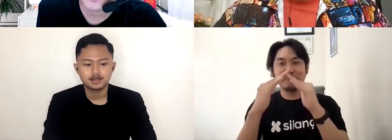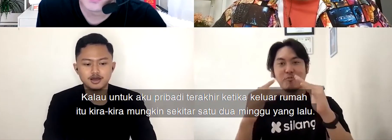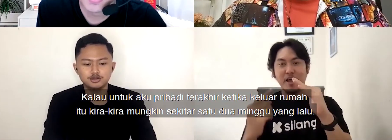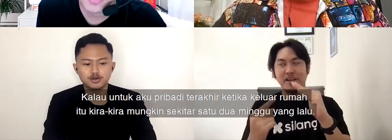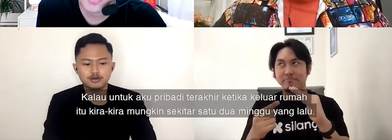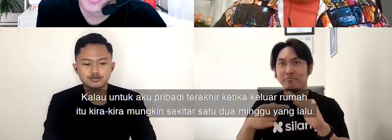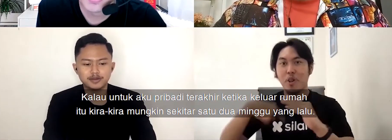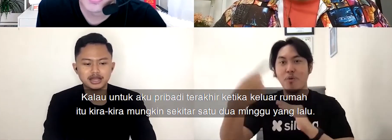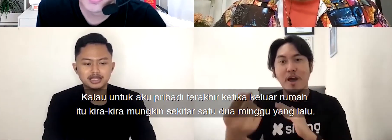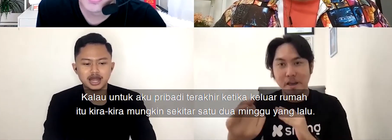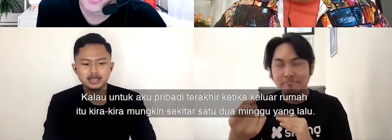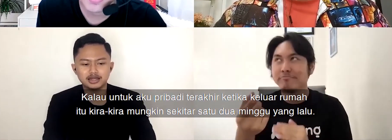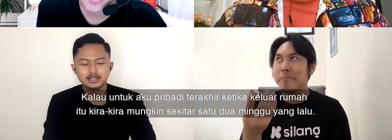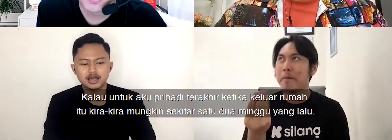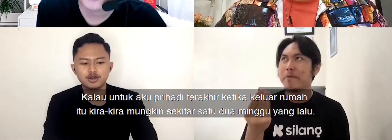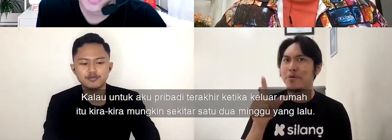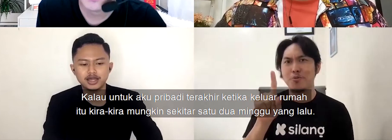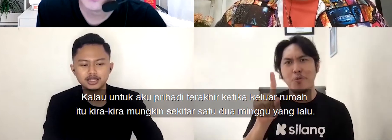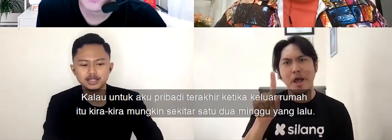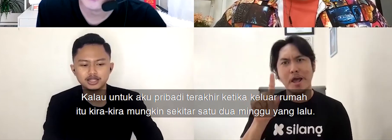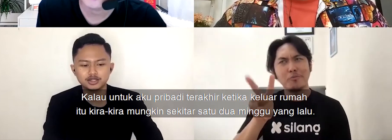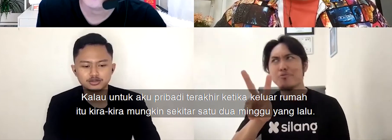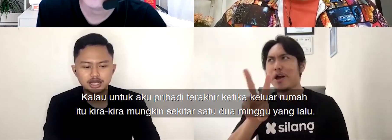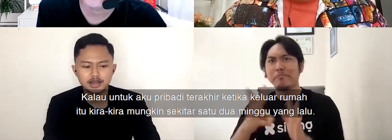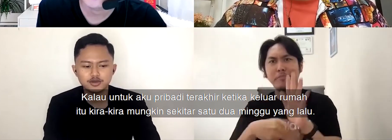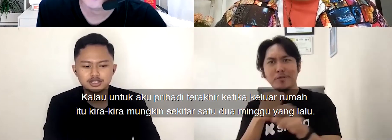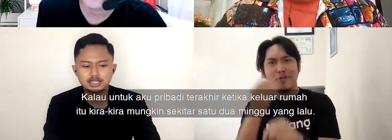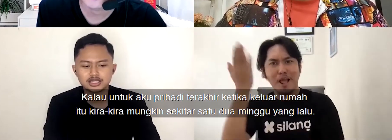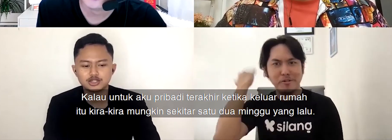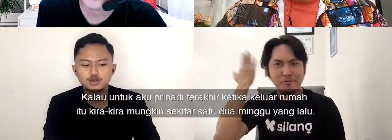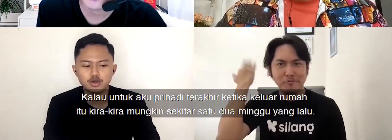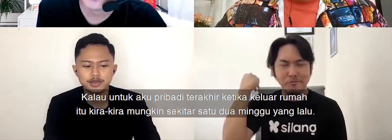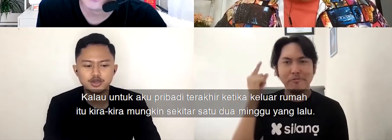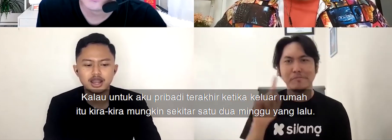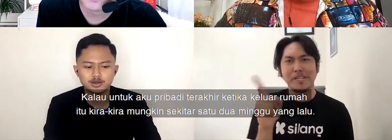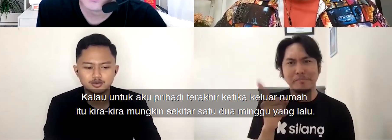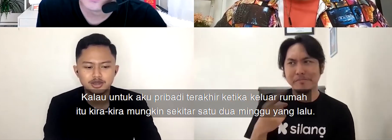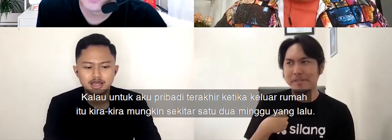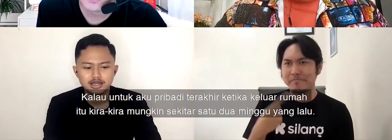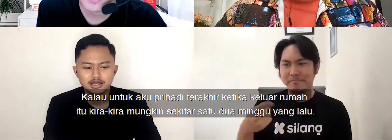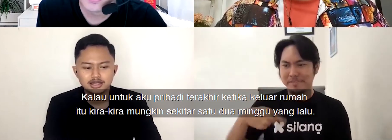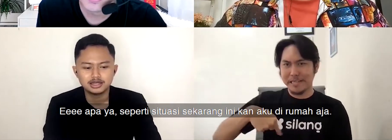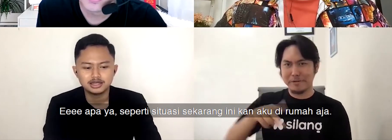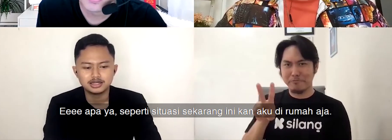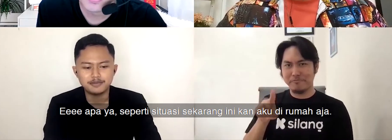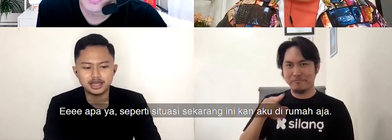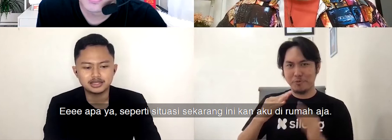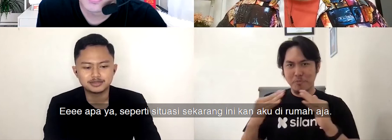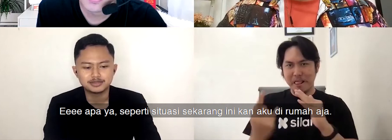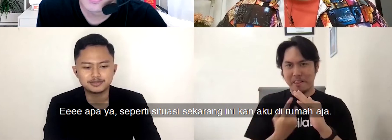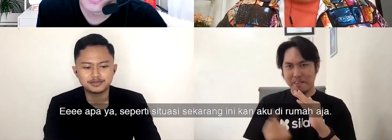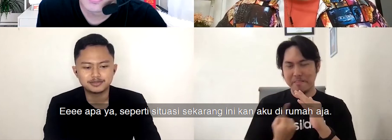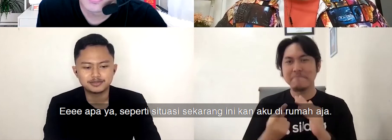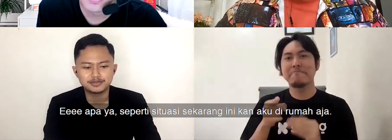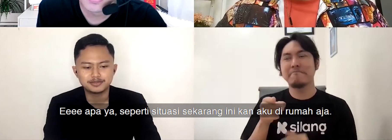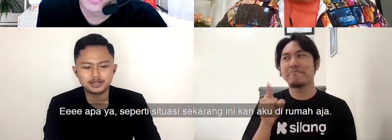kalau untuk aku pribadi terakhir ketika keluar rumah itu kira-kira bukan sekitar 1-2 minggu yang lalu hai hai apa ya